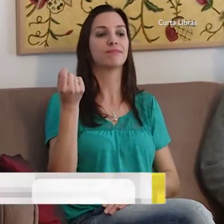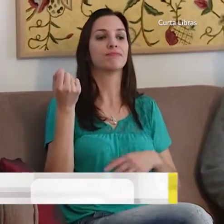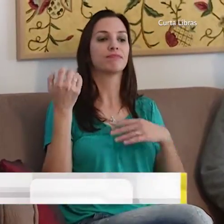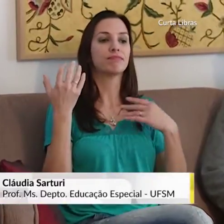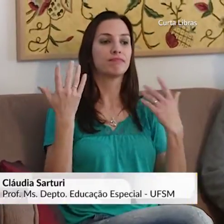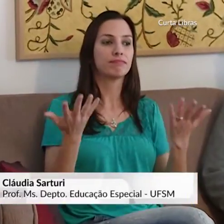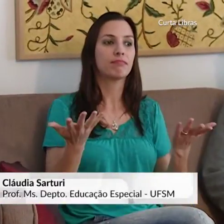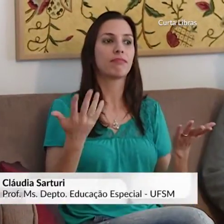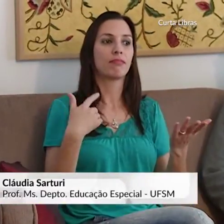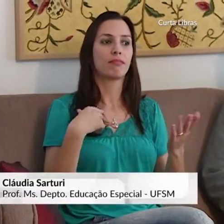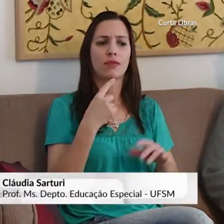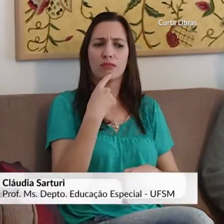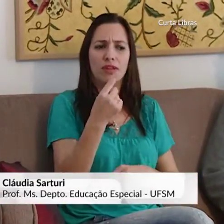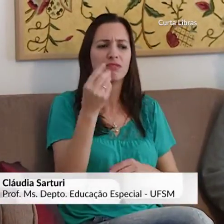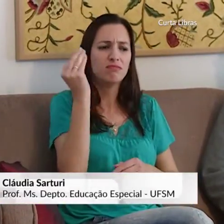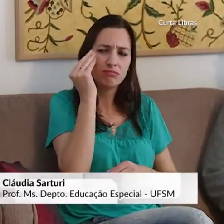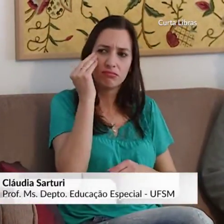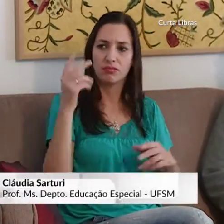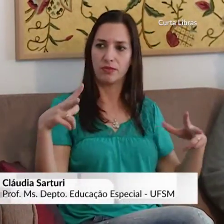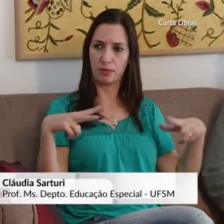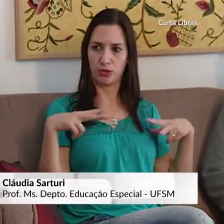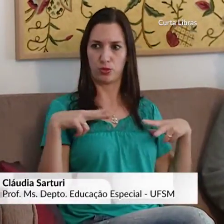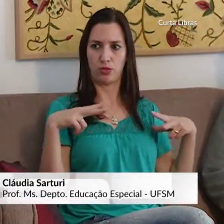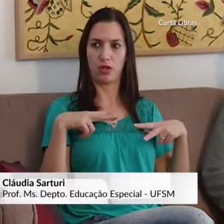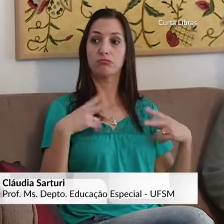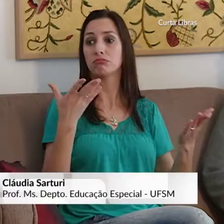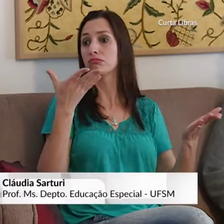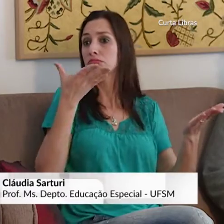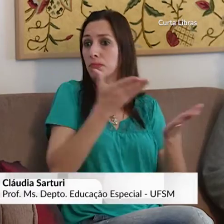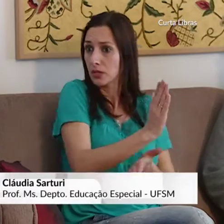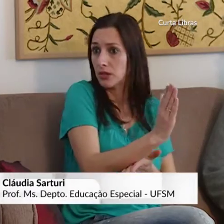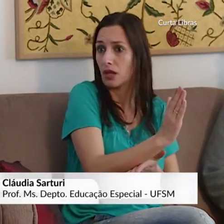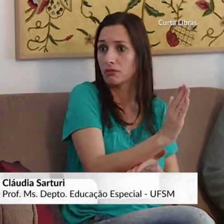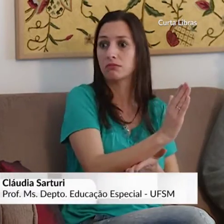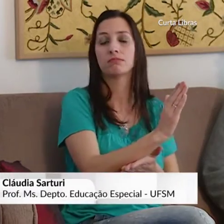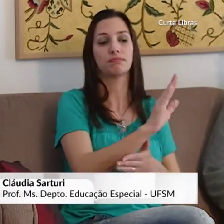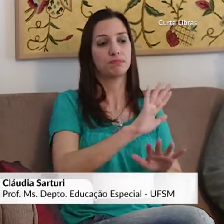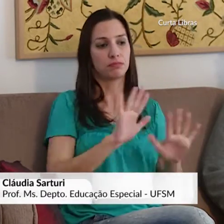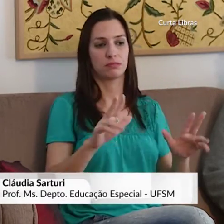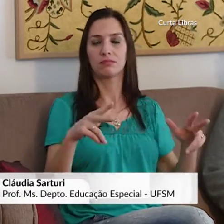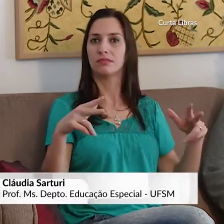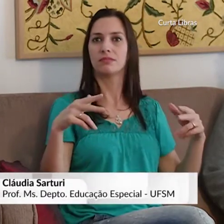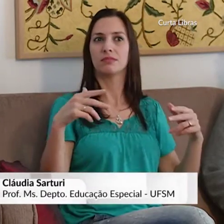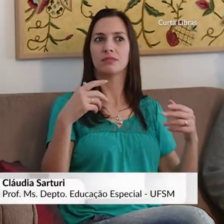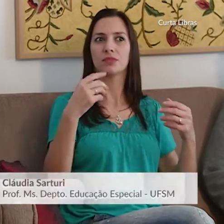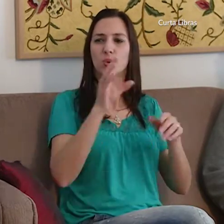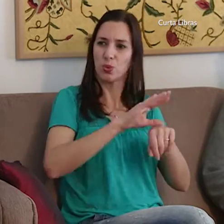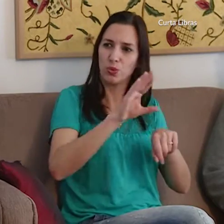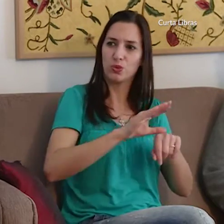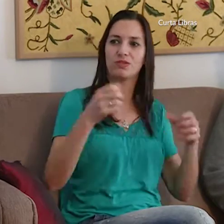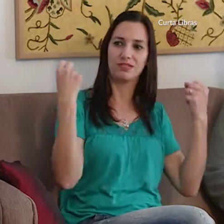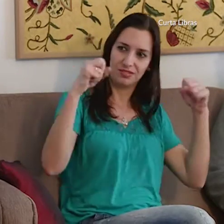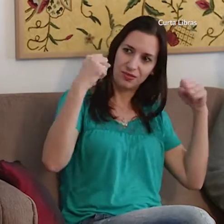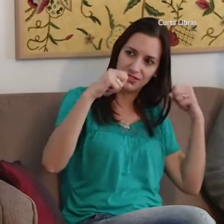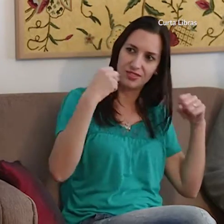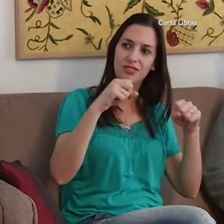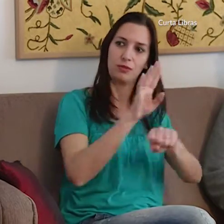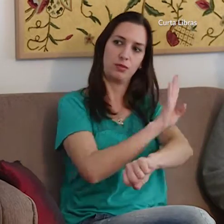particular. Aí sim eu fui aprovada no vestibular para o curso de Educação Física Bacharelado. Eu cursei durante